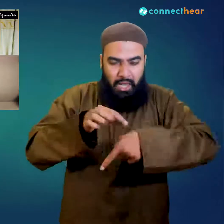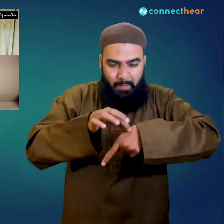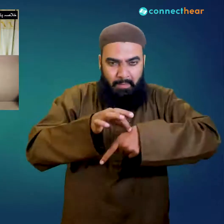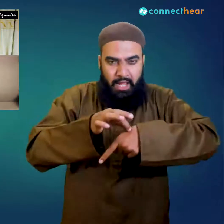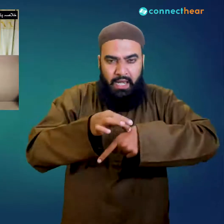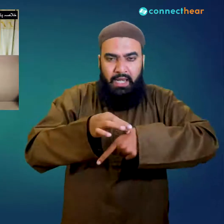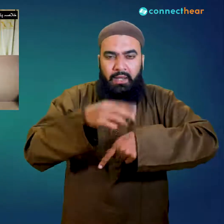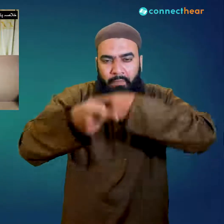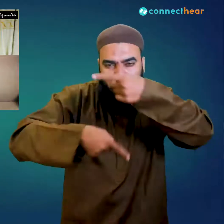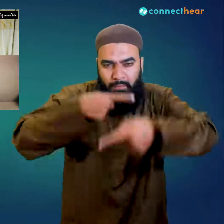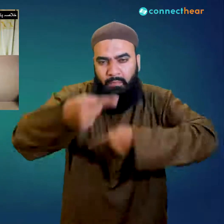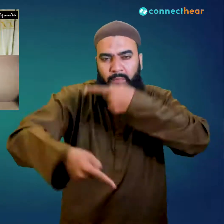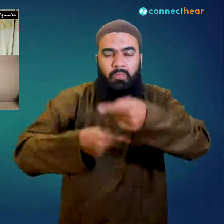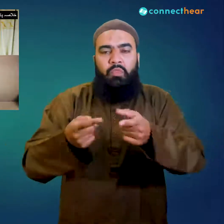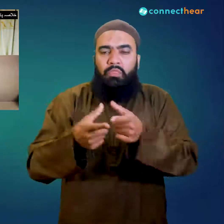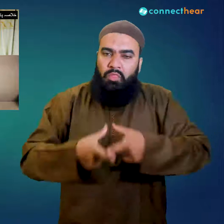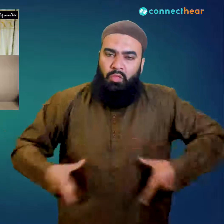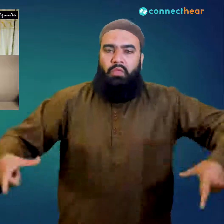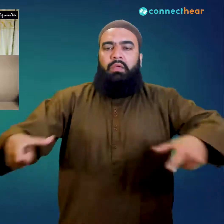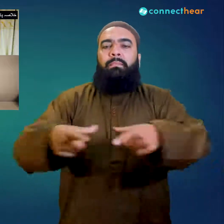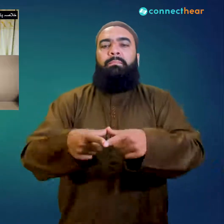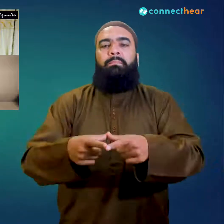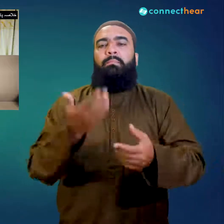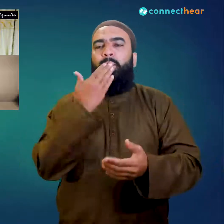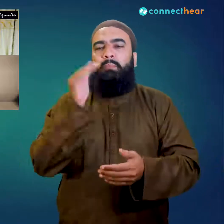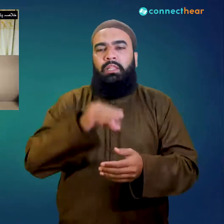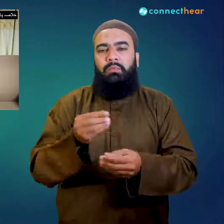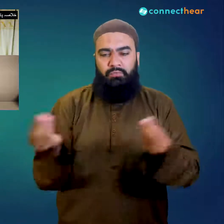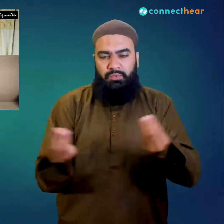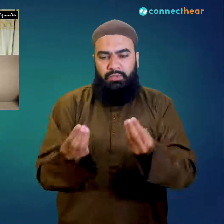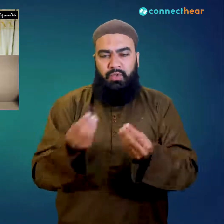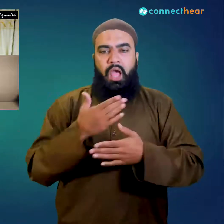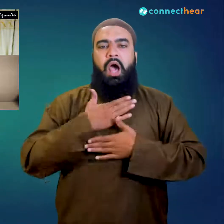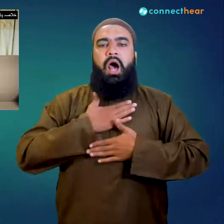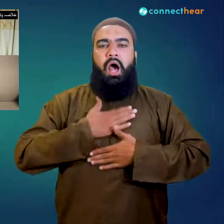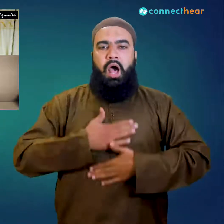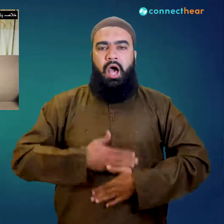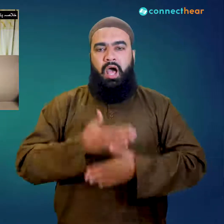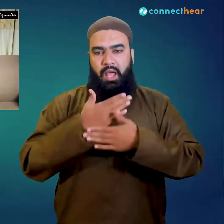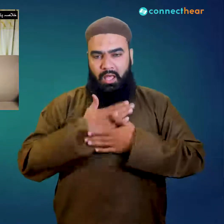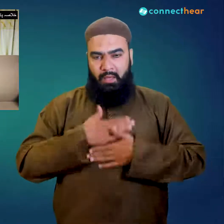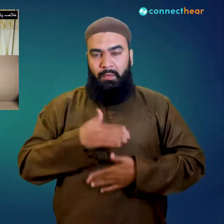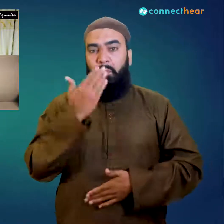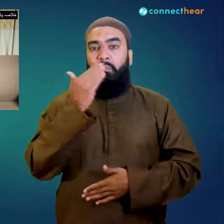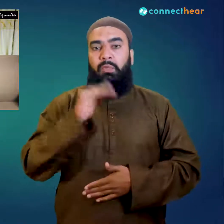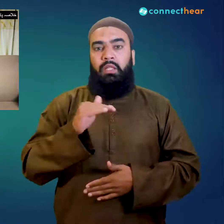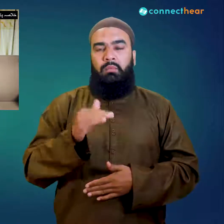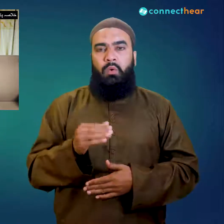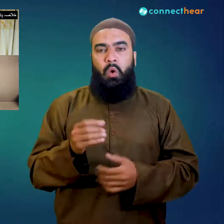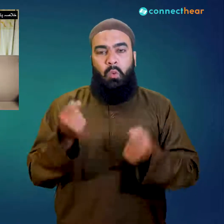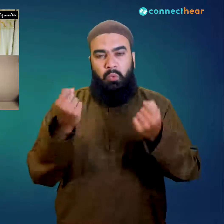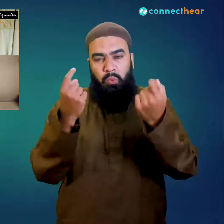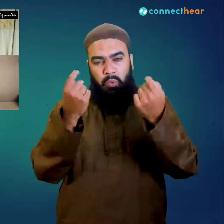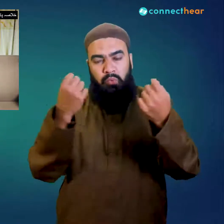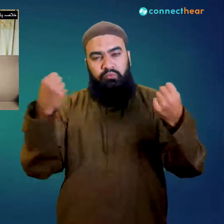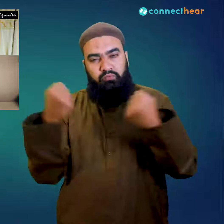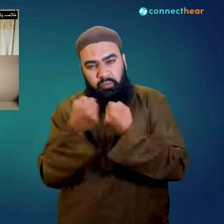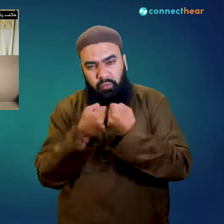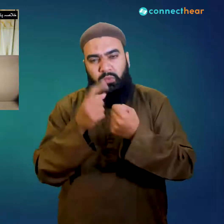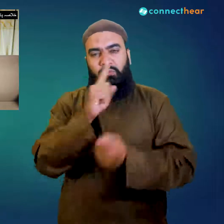وَكَذَلِكَ جَعَلْنَاكُمْ أُمَّةً وَسَطًا، اور اس وسط کا معنی عدل اور اعتدال فرمایا